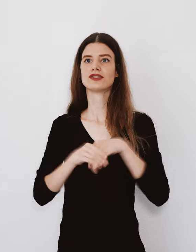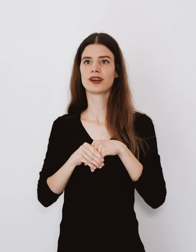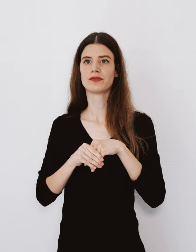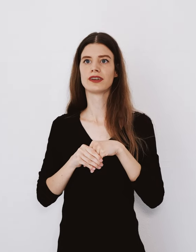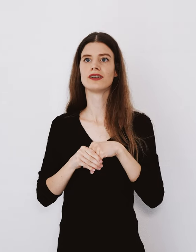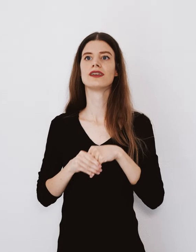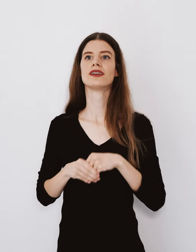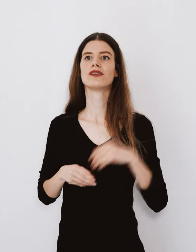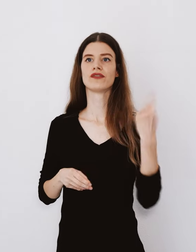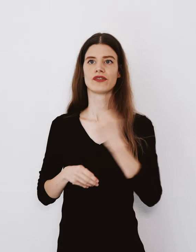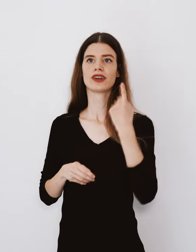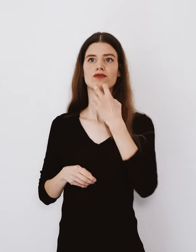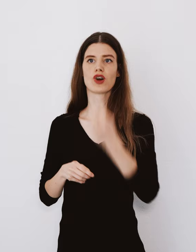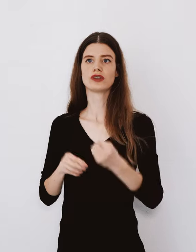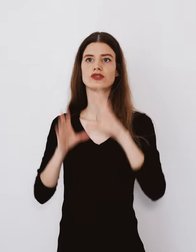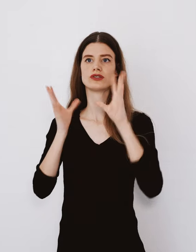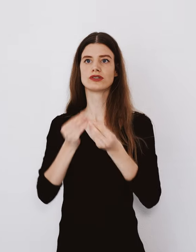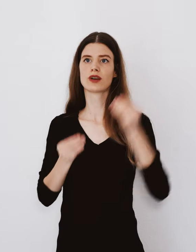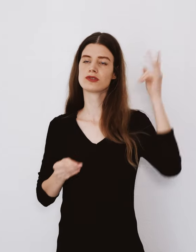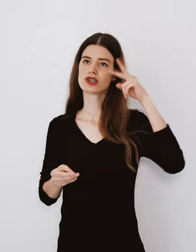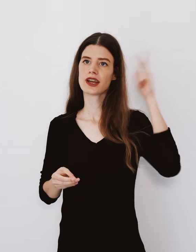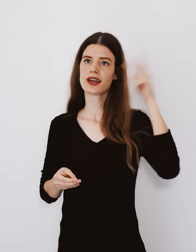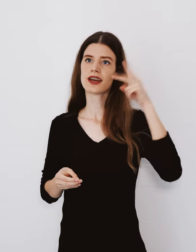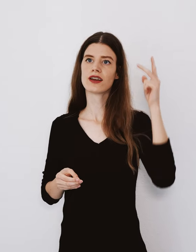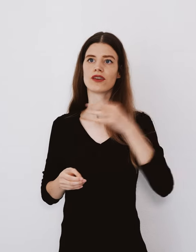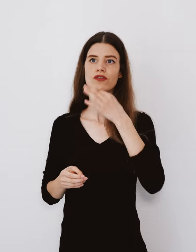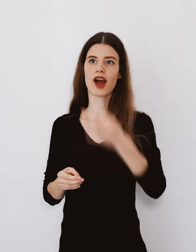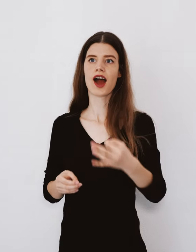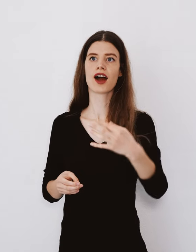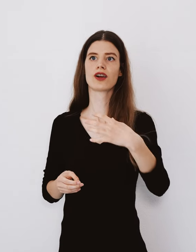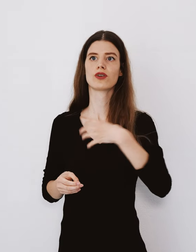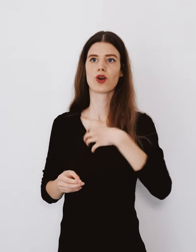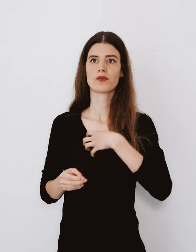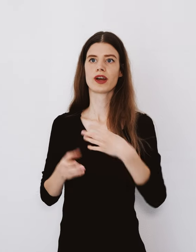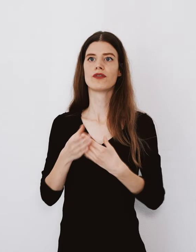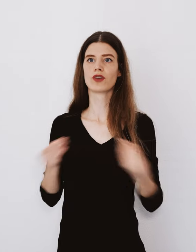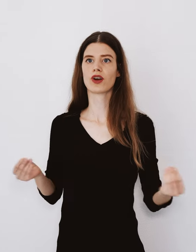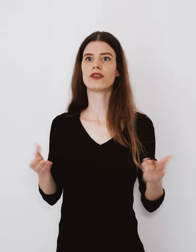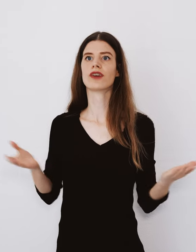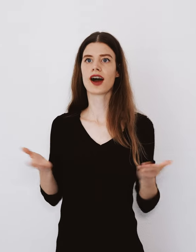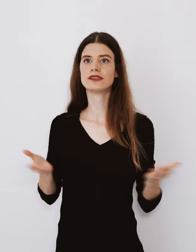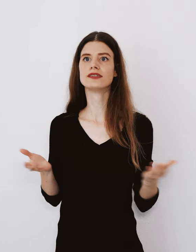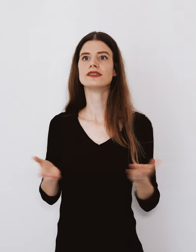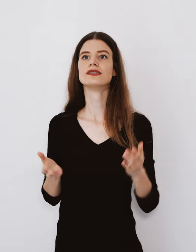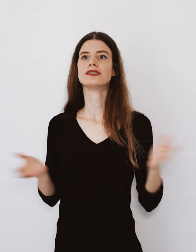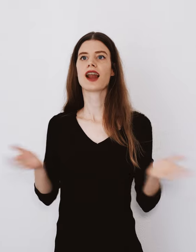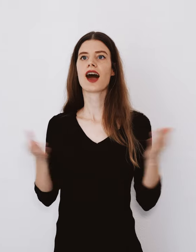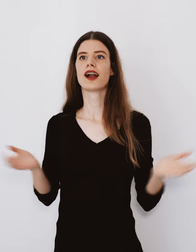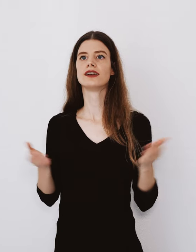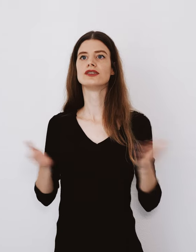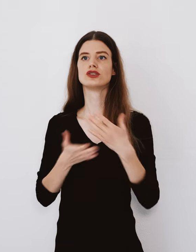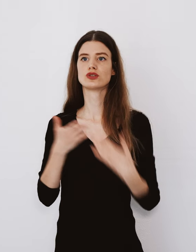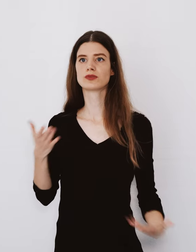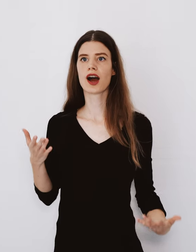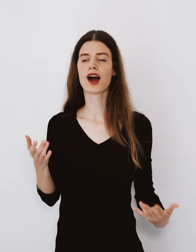Teil dieser Gesellschaft. Wir wollen auch alles verstehen und haben mehr eine Frage. Ist die Lösung fürs